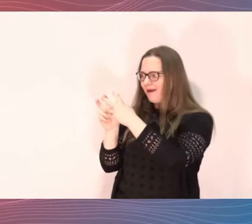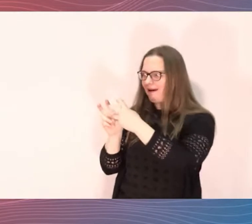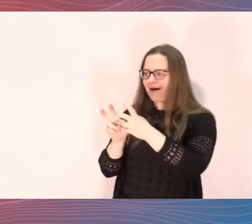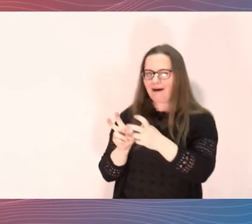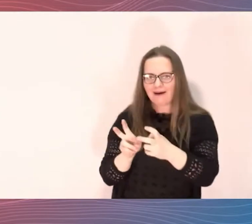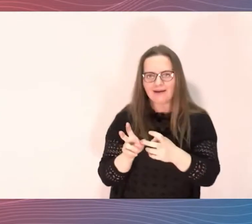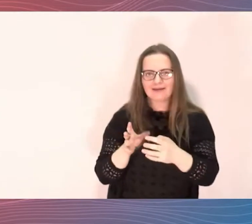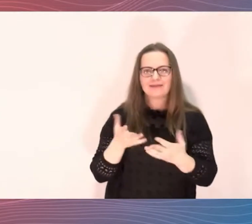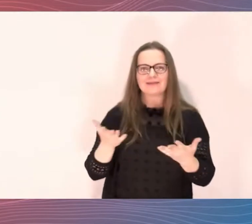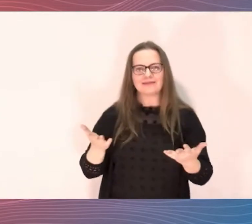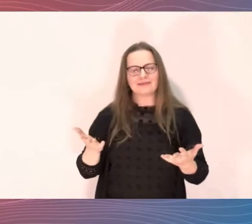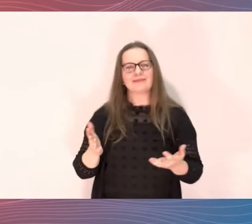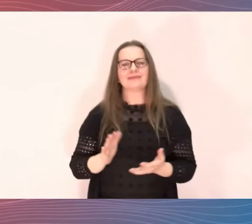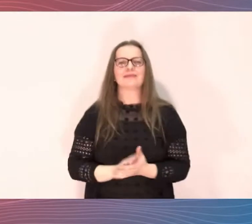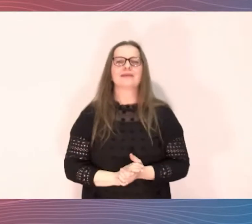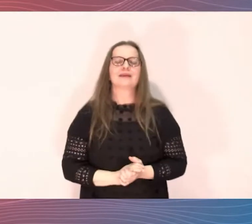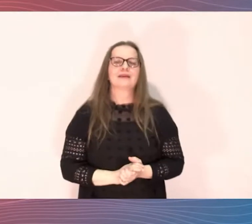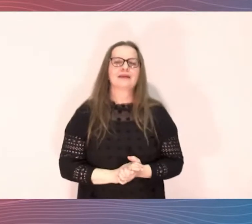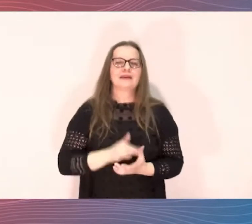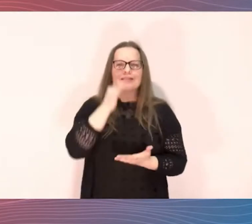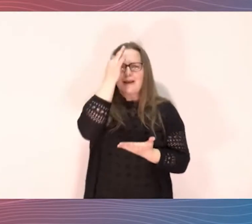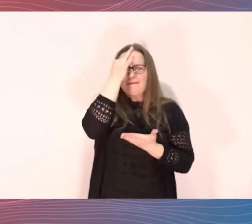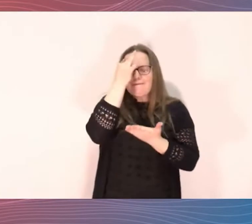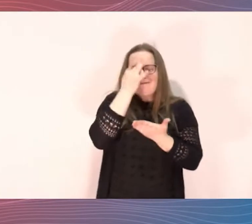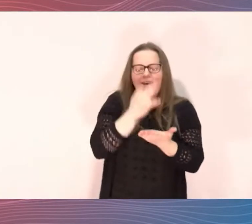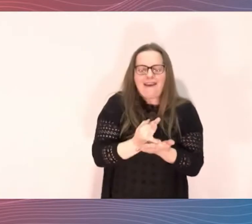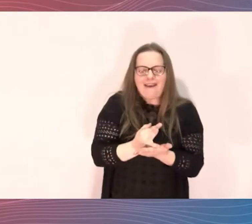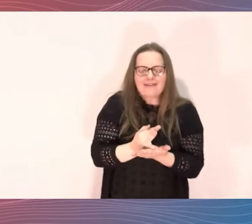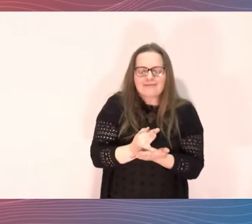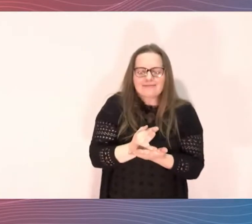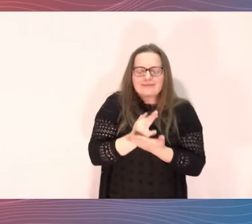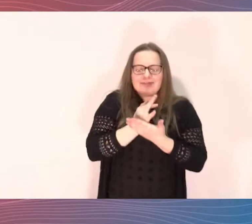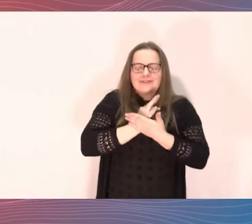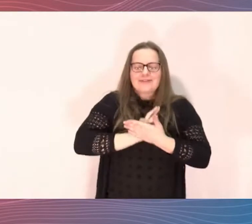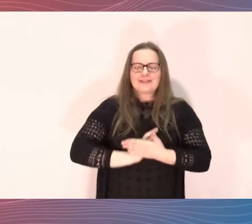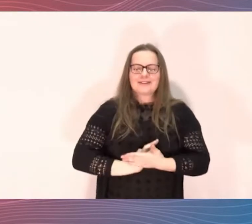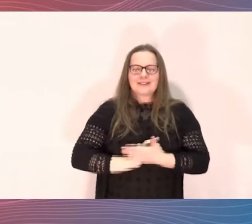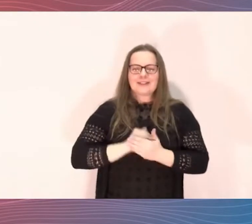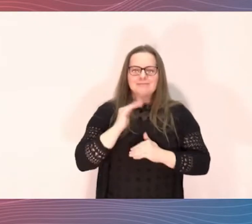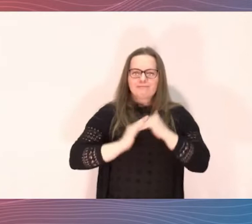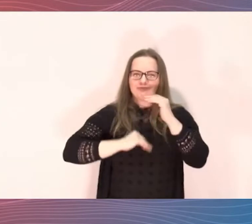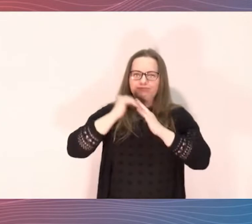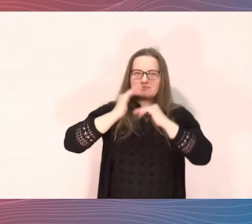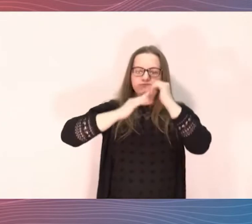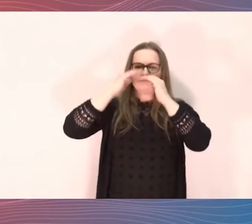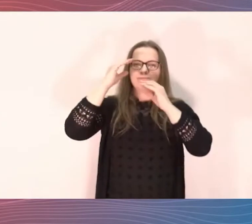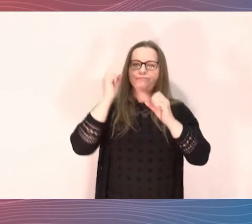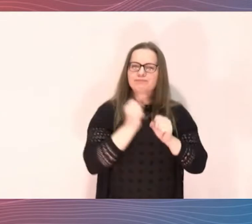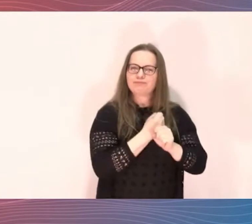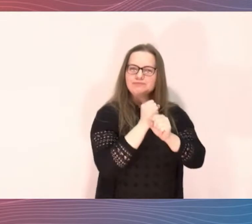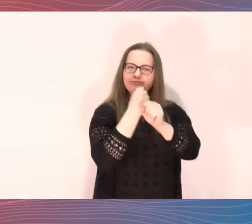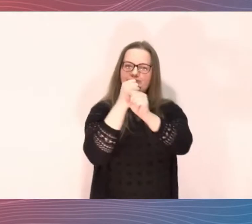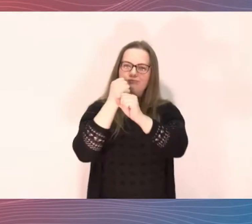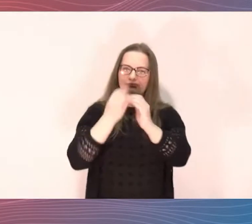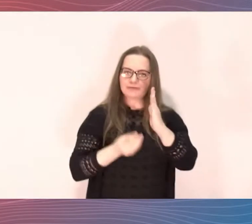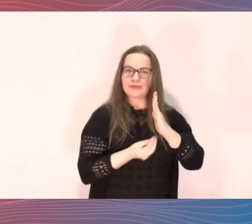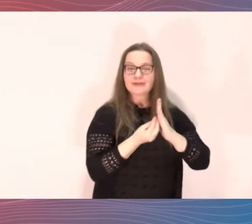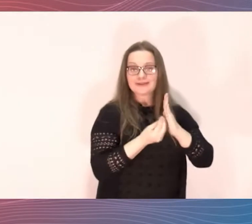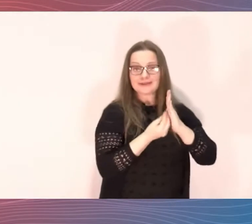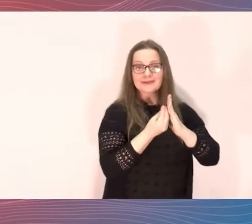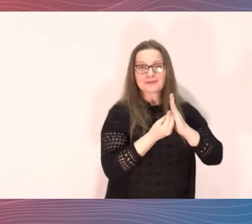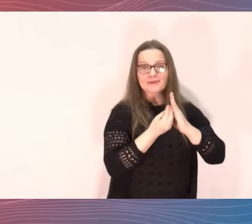E essa fé, irmãos, que produz a obra de Deus com milagres